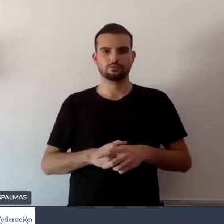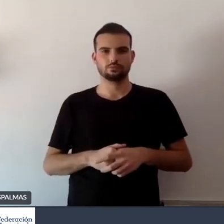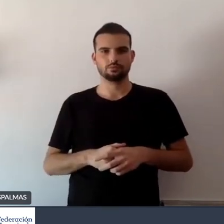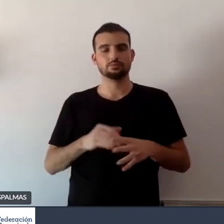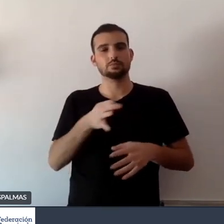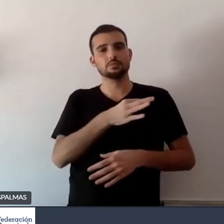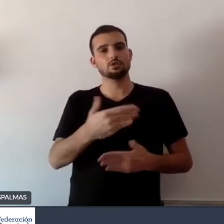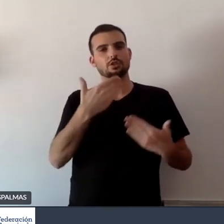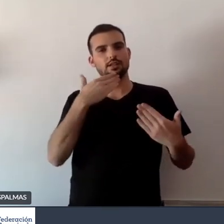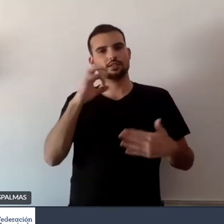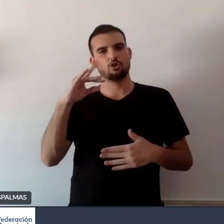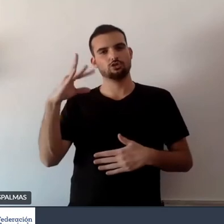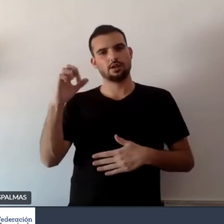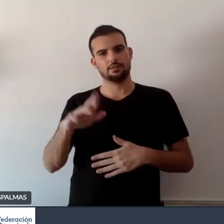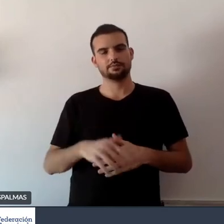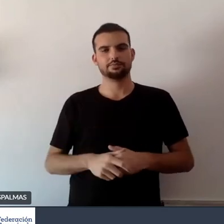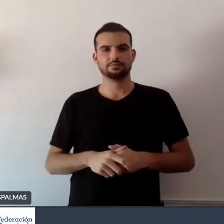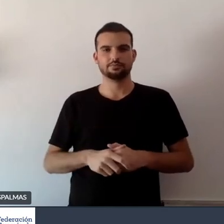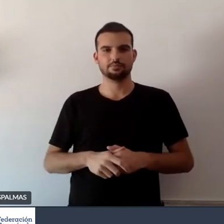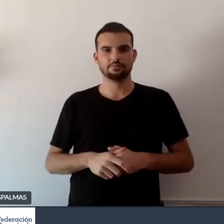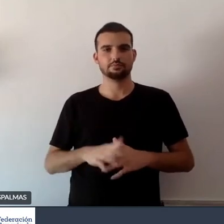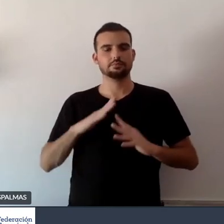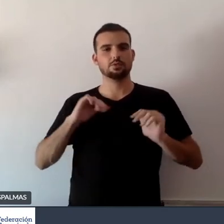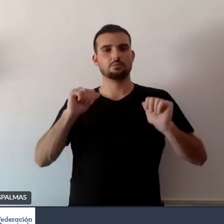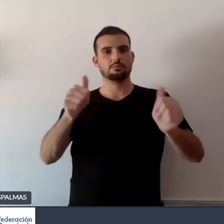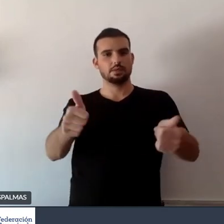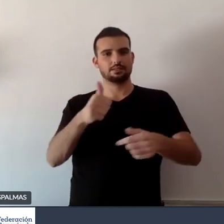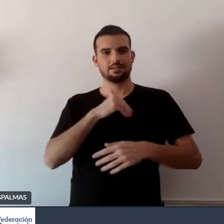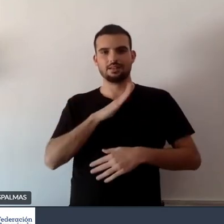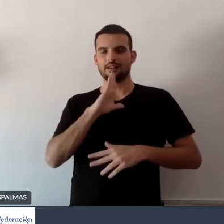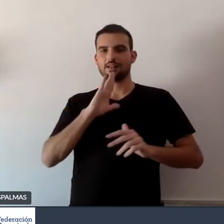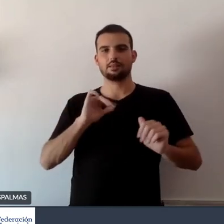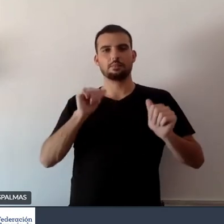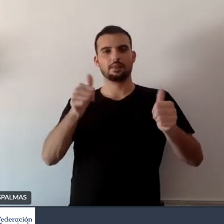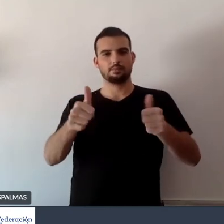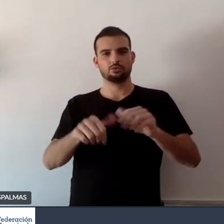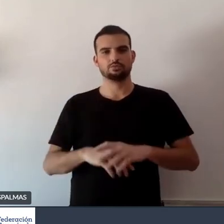Oscar. Pues comenzamos. Como he dicho,